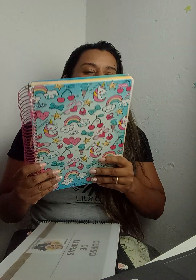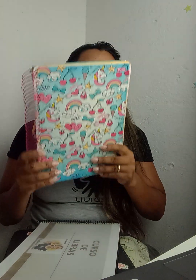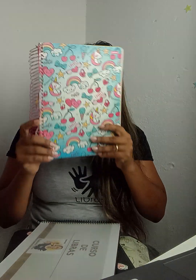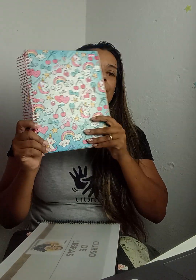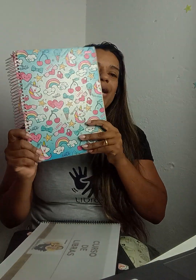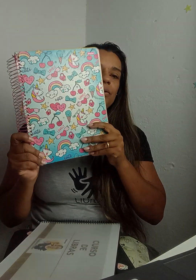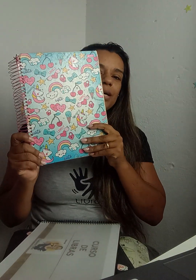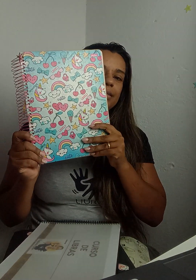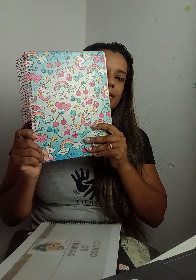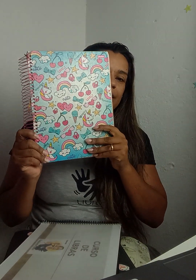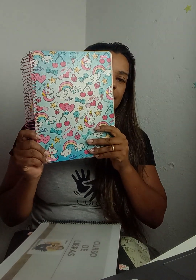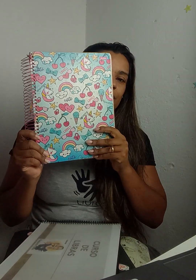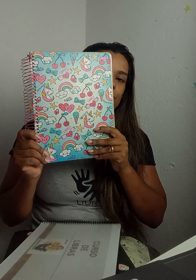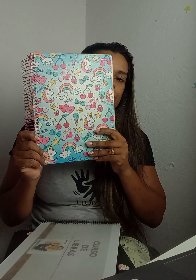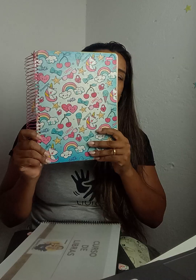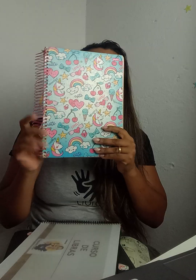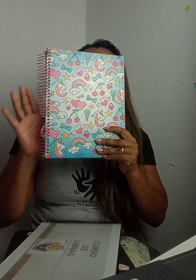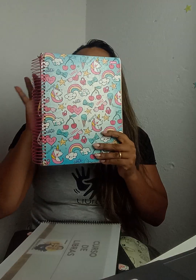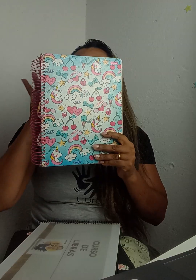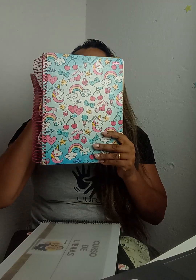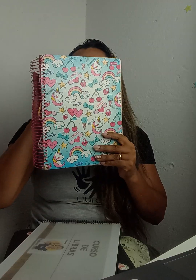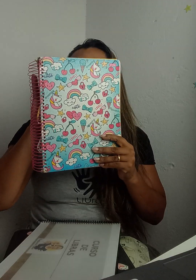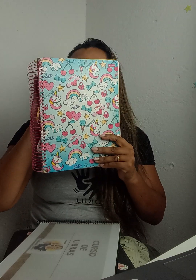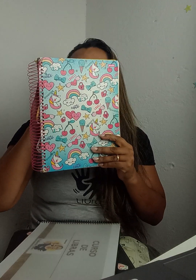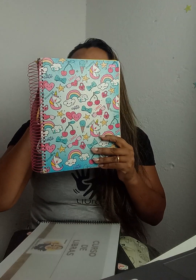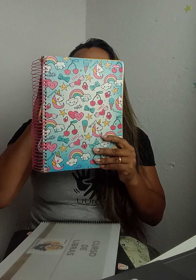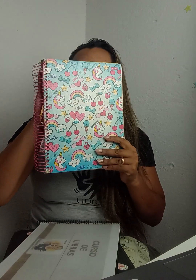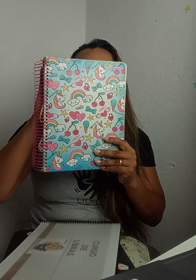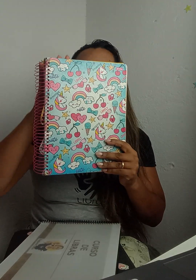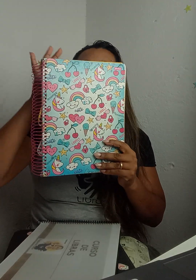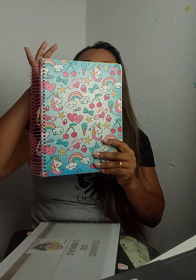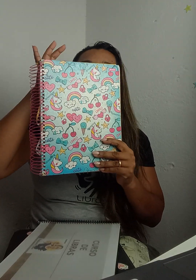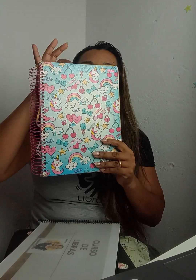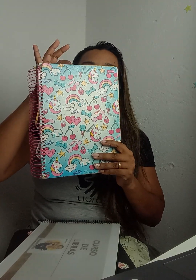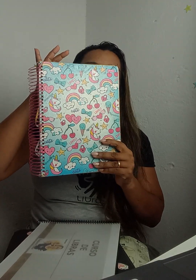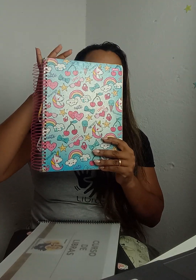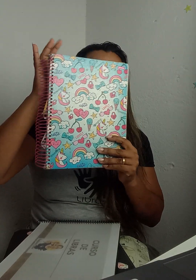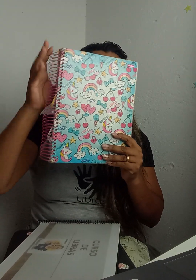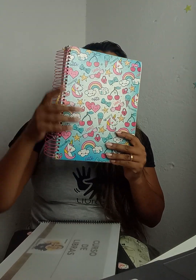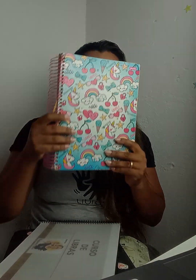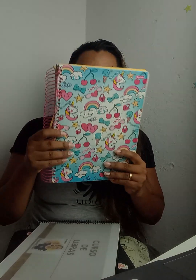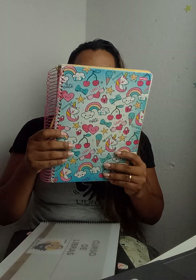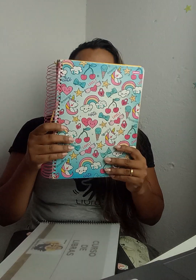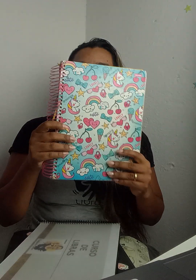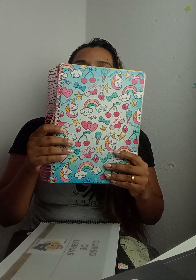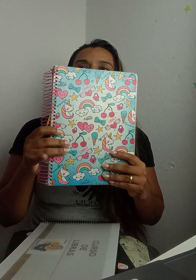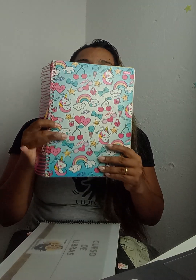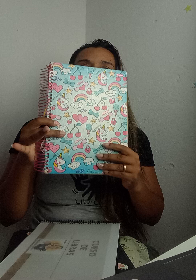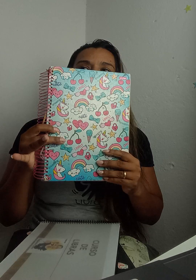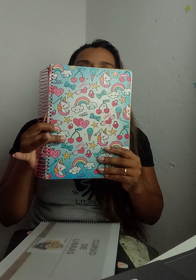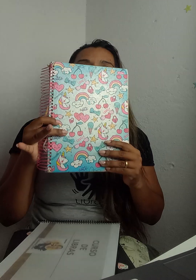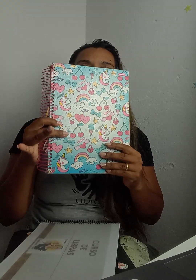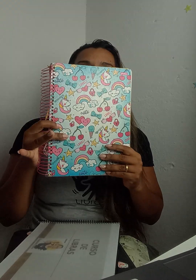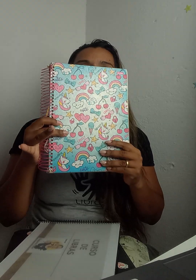primeiramente, separa um caderninho que você não usa mais para poder criar o seu sinalário, que eu vou mandar as configurações de